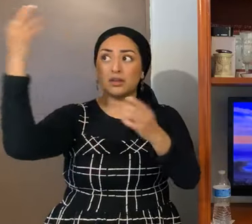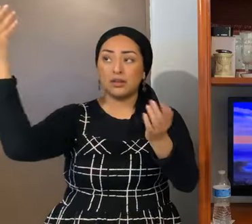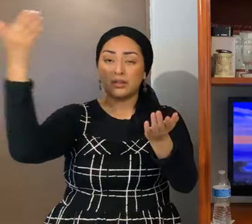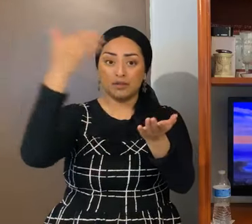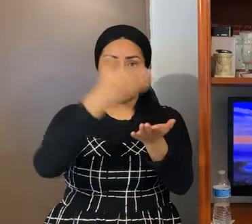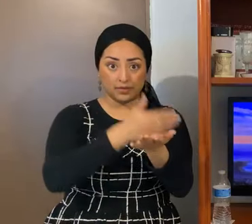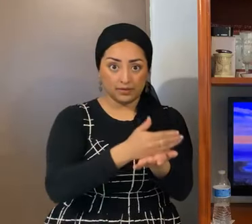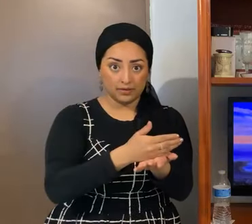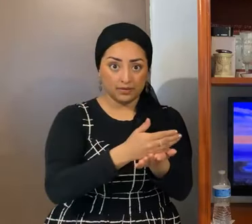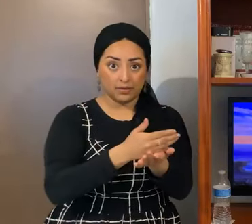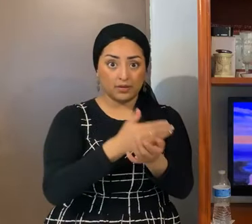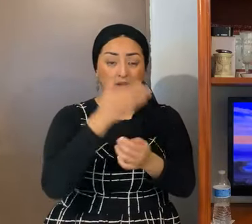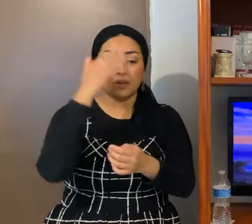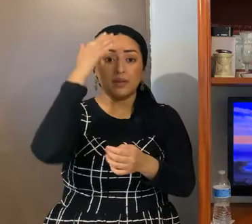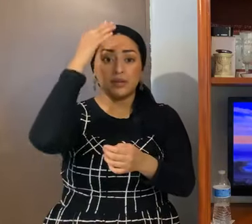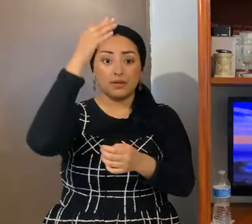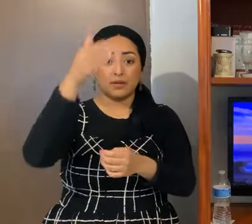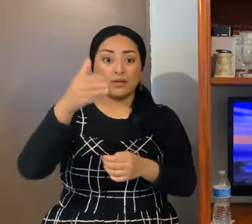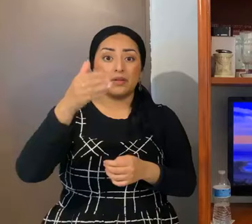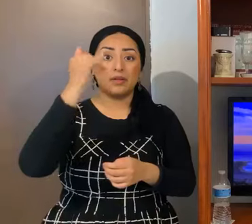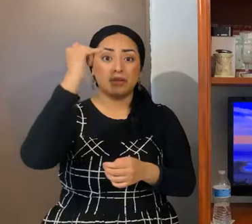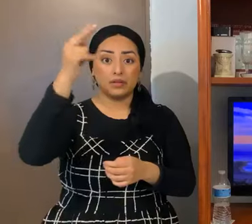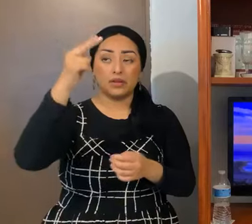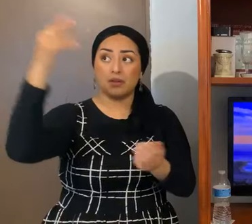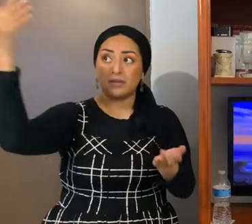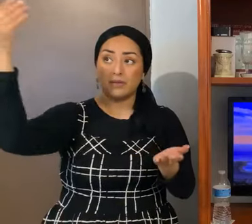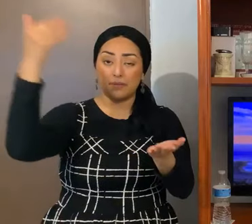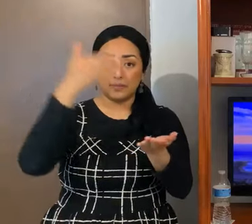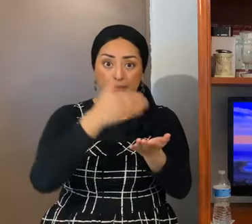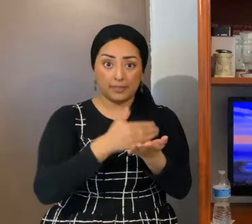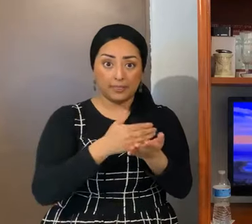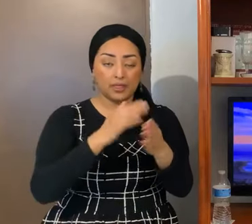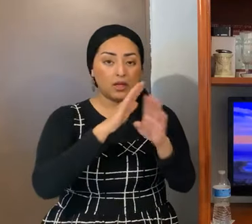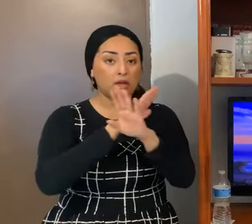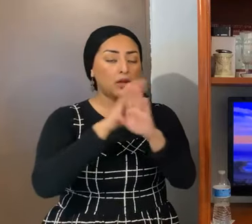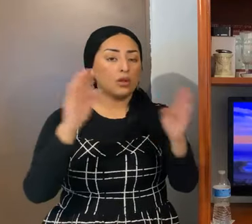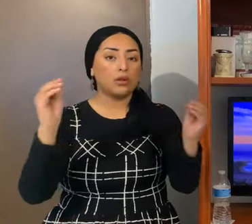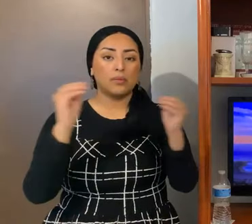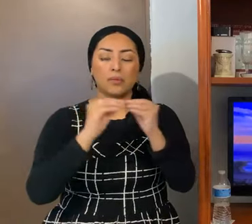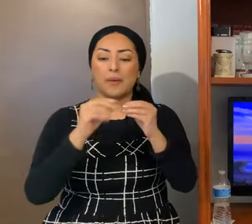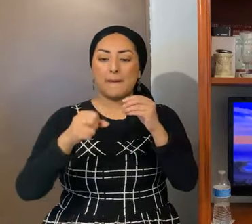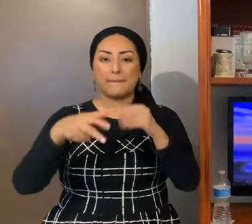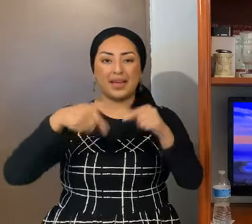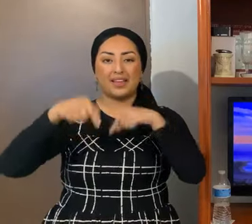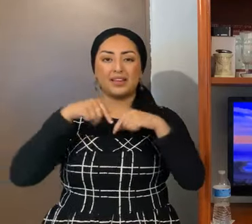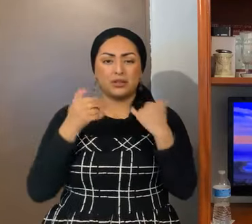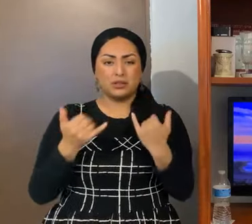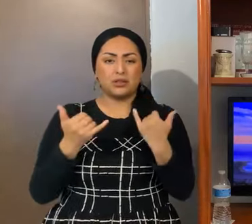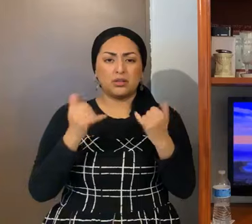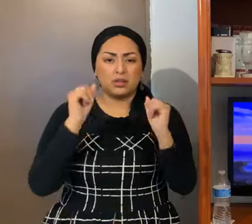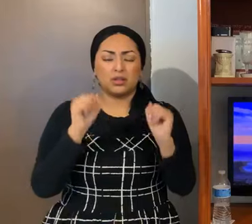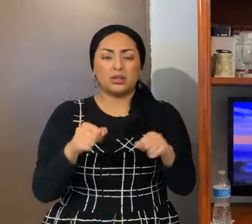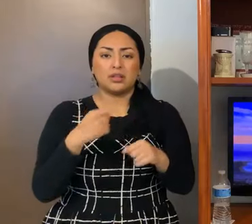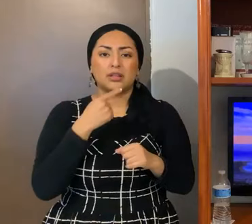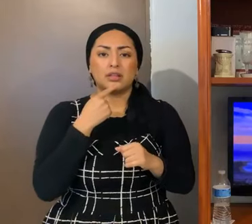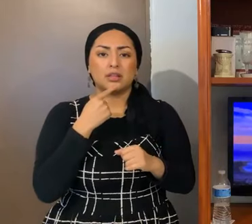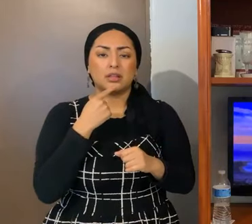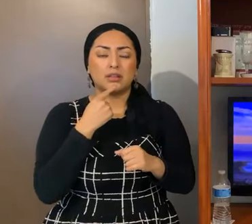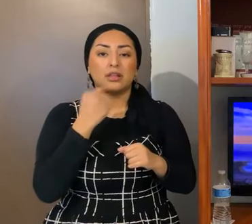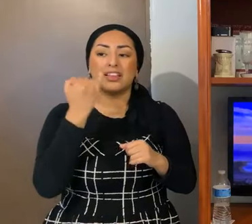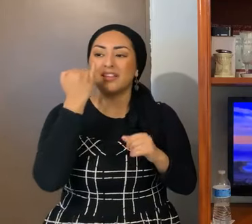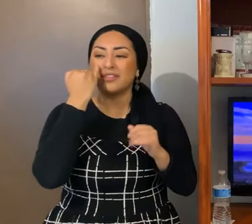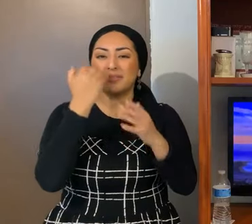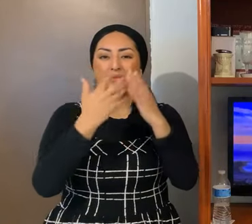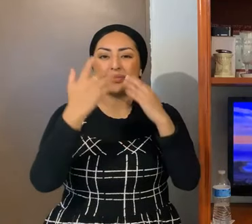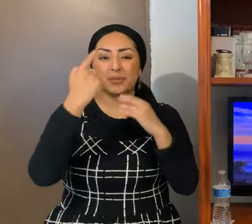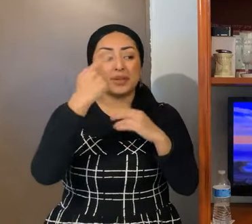a todos, que cuando llegue el día de Yahweh, ya no va a haber marcha atrás. Hoy podemos decir lo que acabamos de estudiar. Si alguien